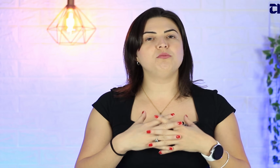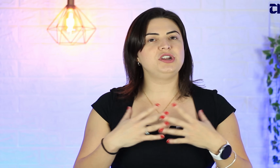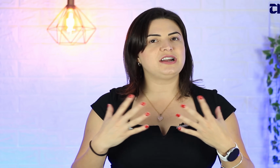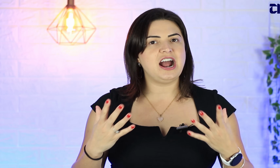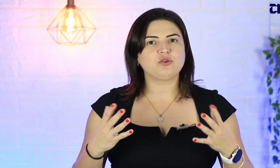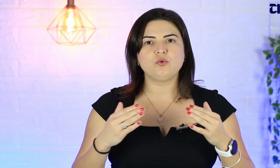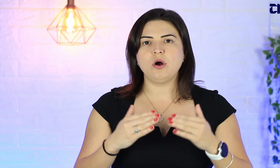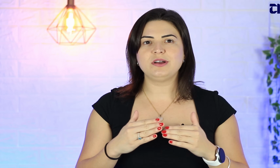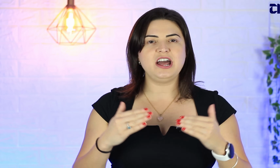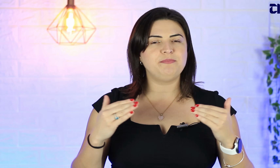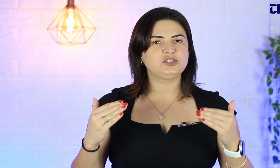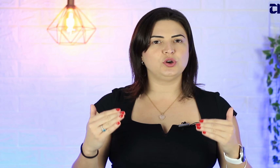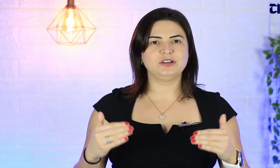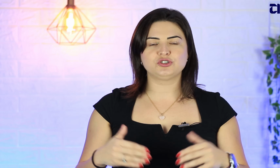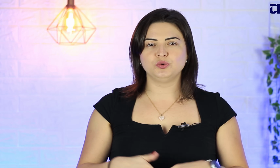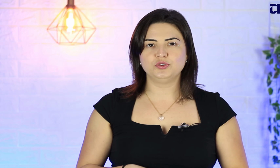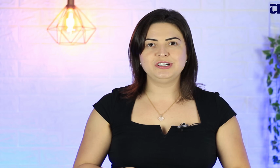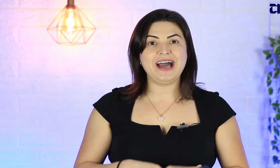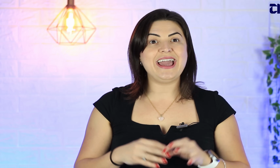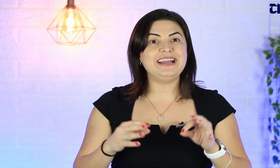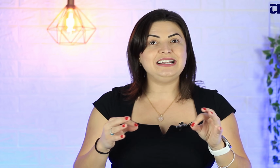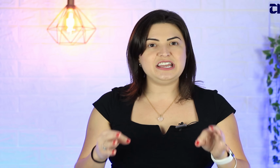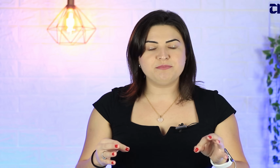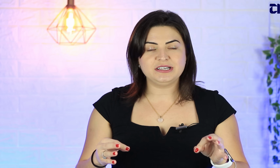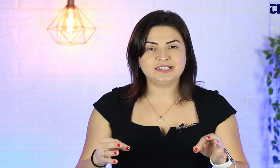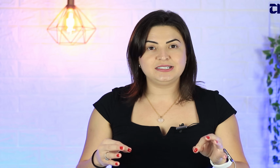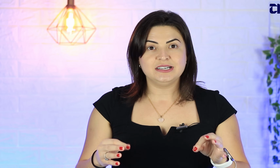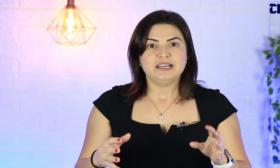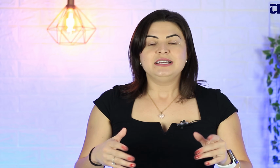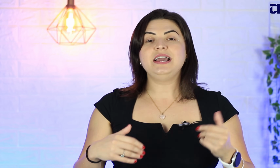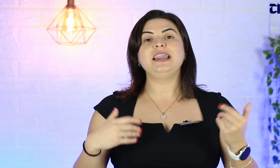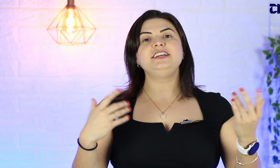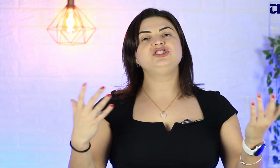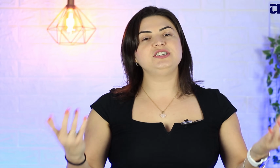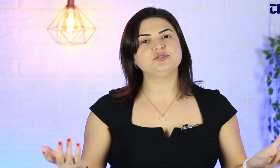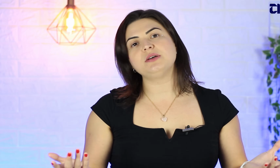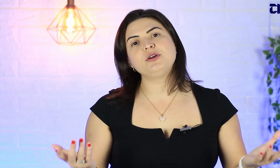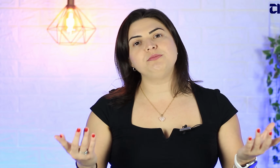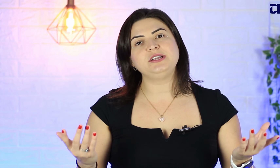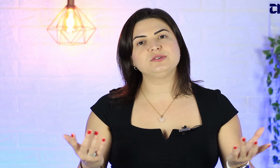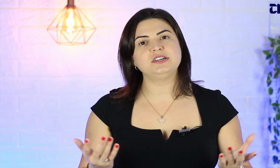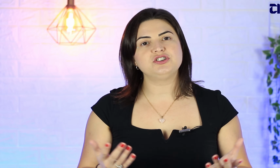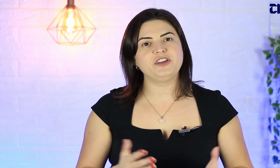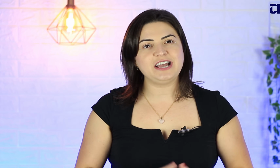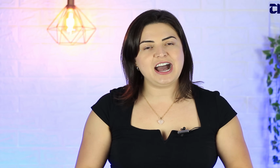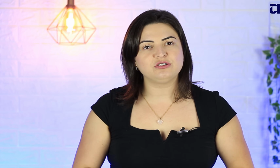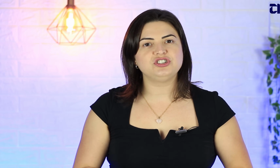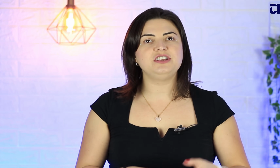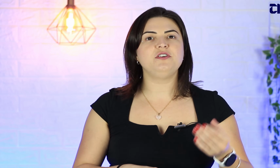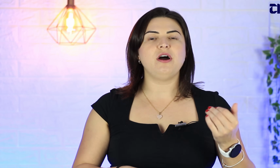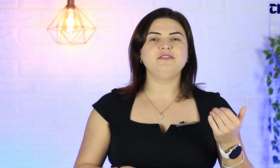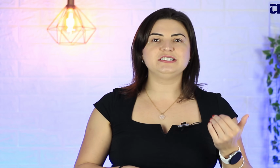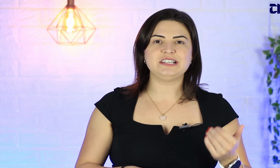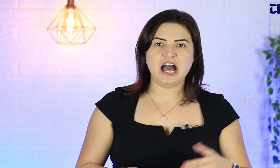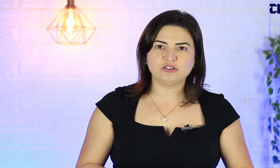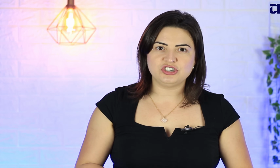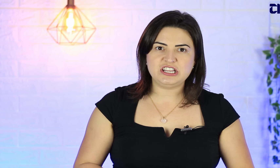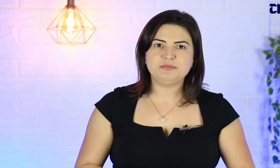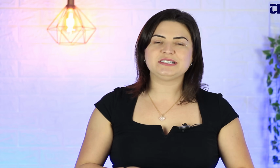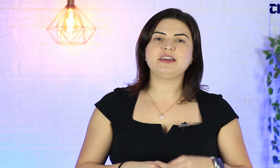comunicar com qualquer pessoa surda em Libras. E além disso também obter um certificado de nível avançado de Libras.